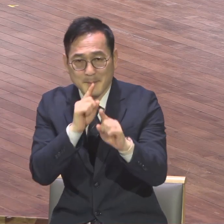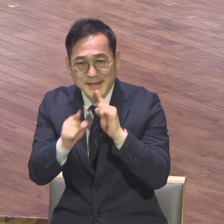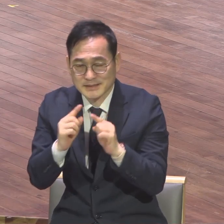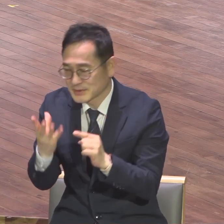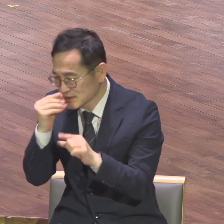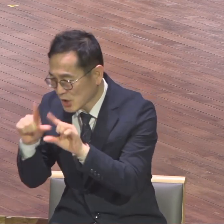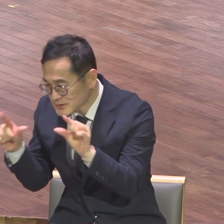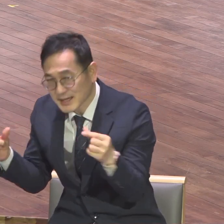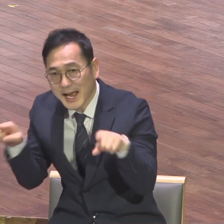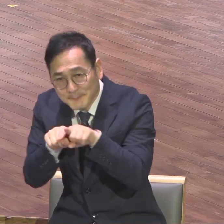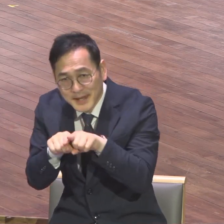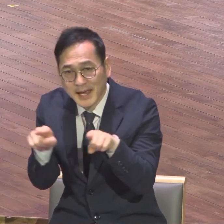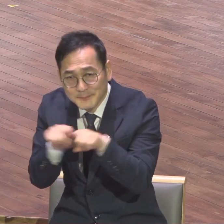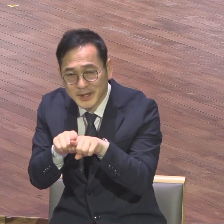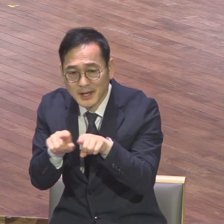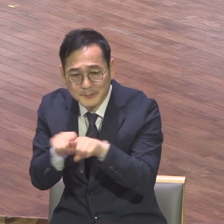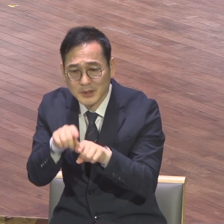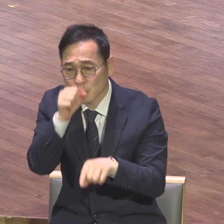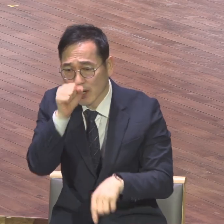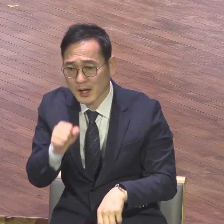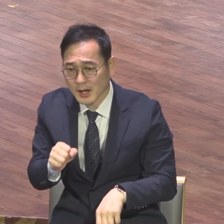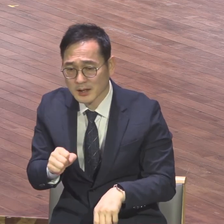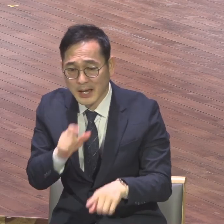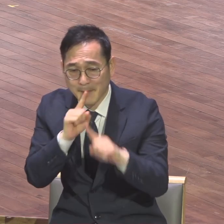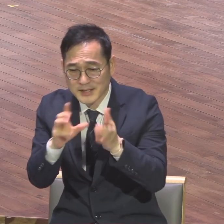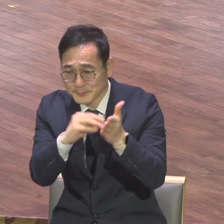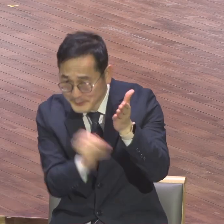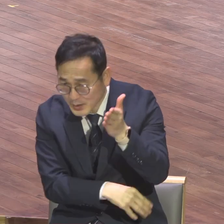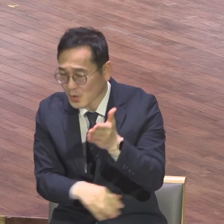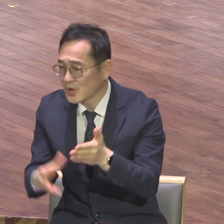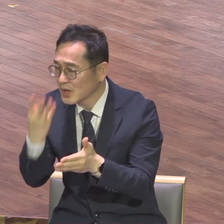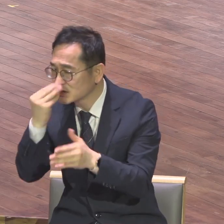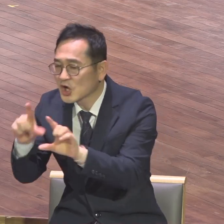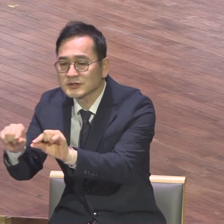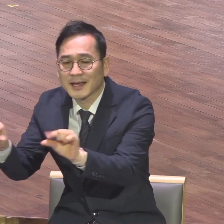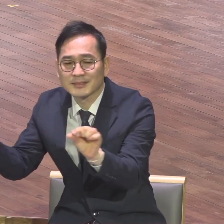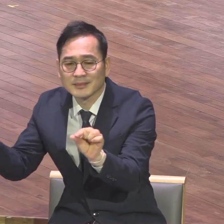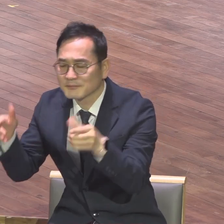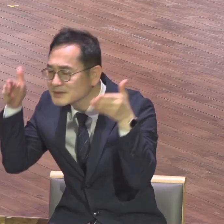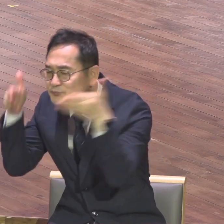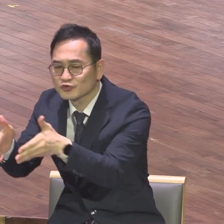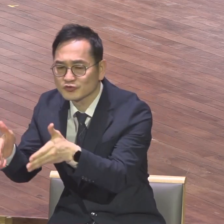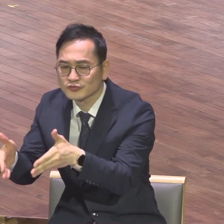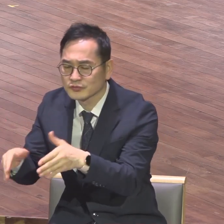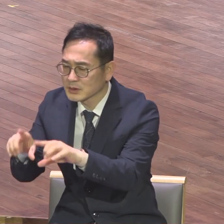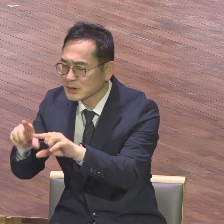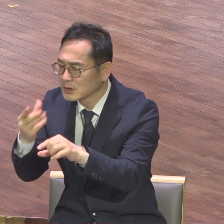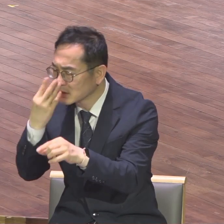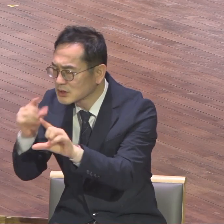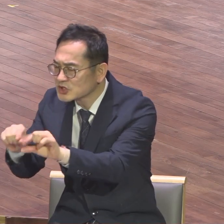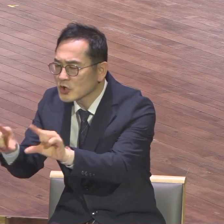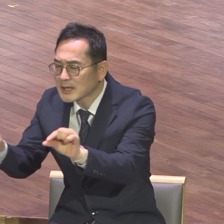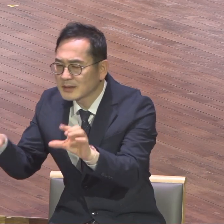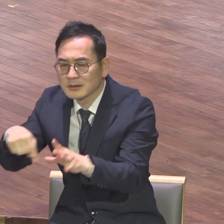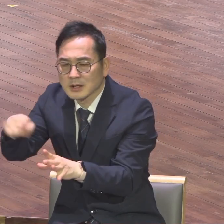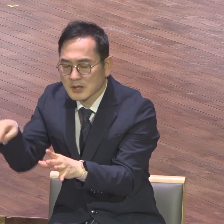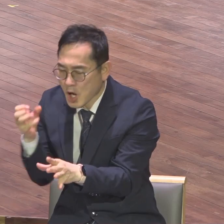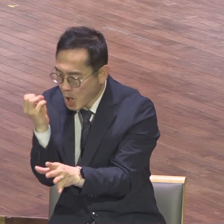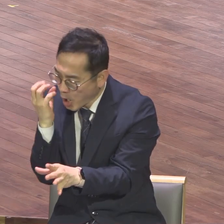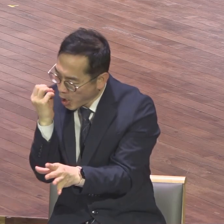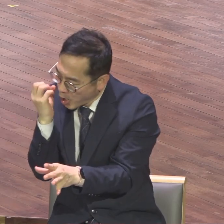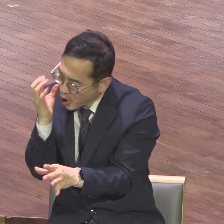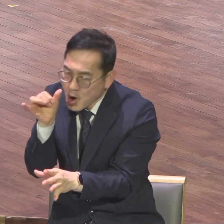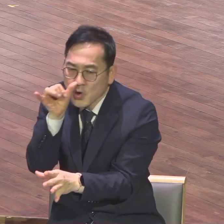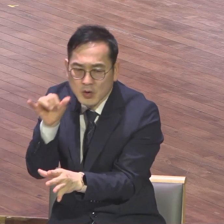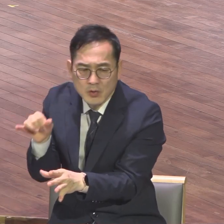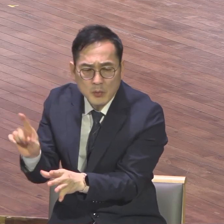되는데 말씀은 빼고. 성찬만 하다 보니까 성찬이 점점 신비적으로 그렇게 나가게